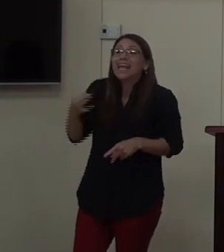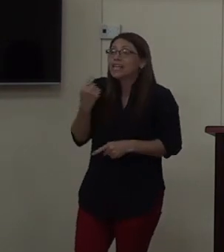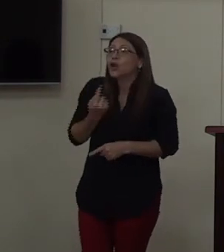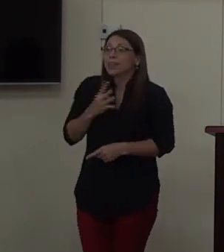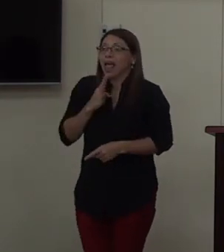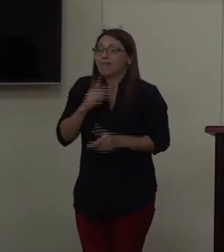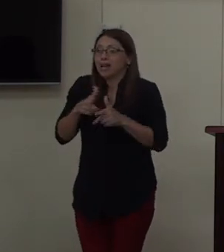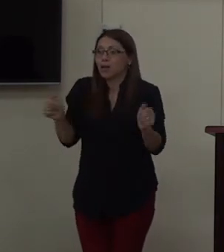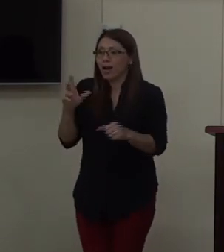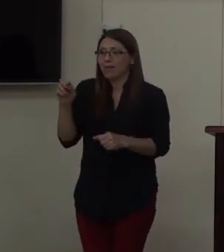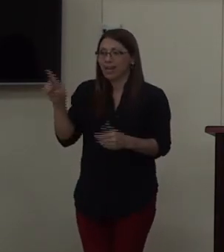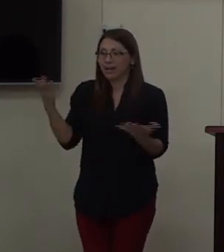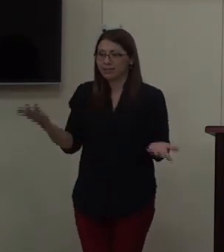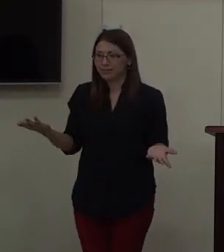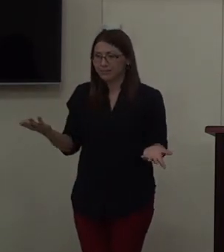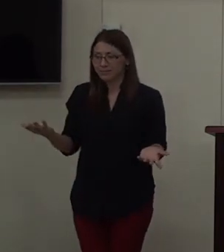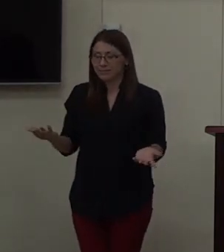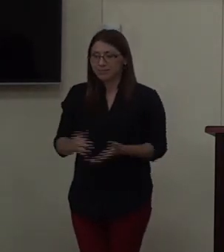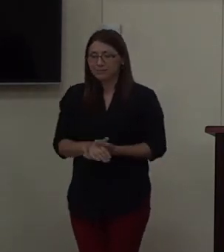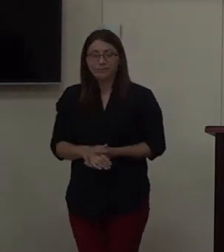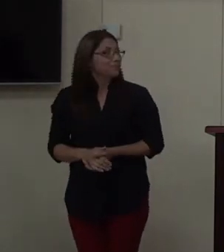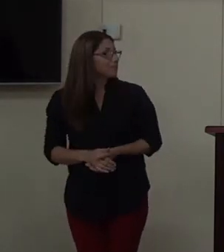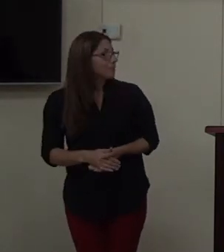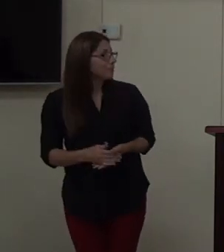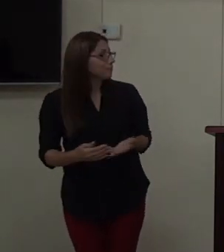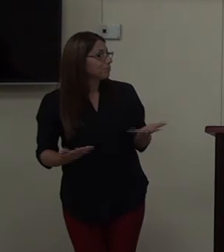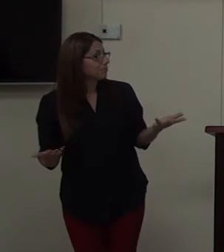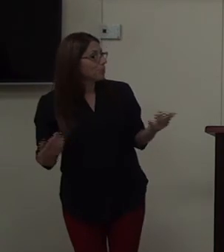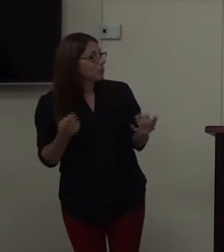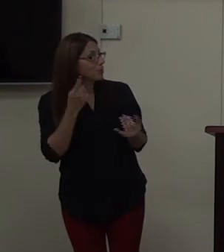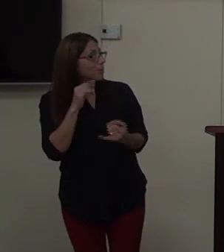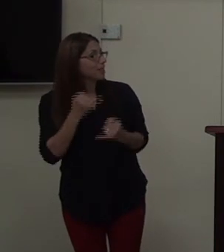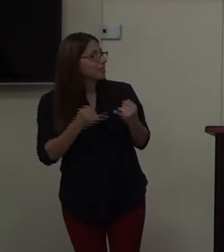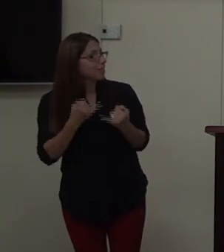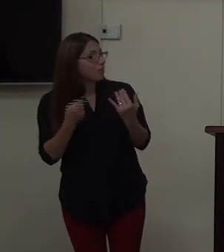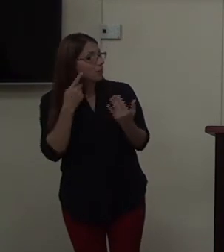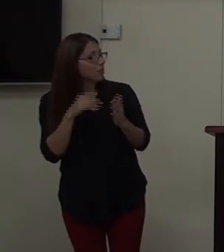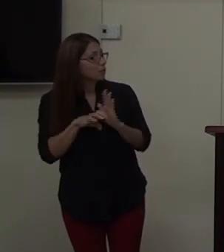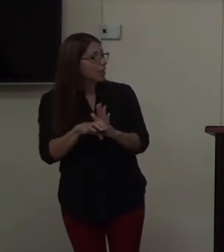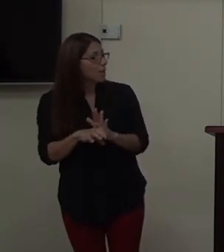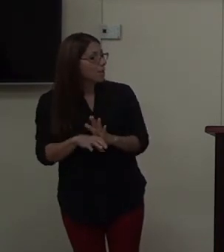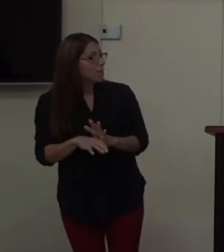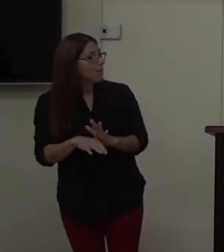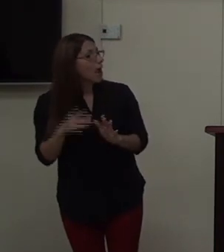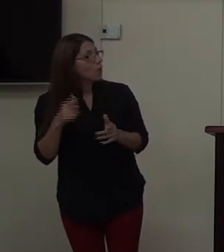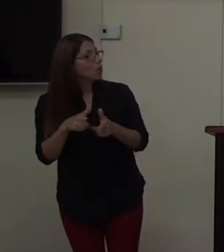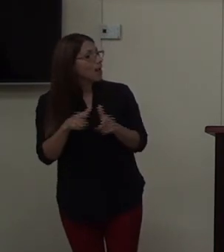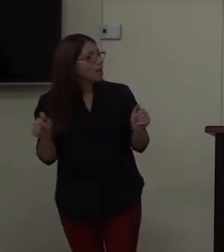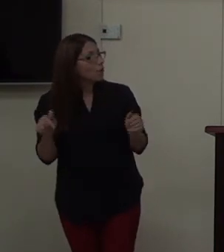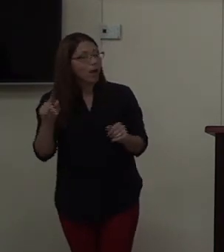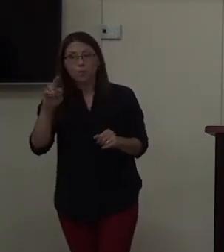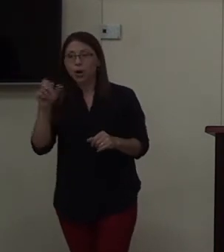cabeca, ¿verdad? Bueno, ya para ir cerrando, este ejemplo lo vimos, ¿verdad? Ah, bueno, el cuento de la lengua de Durán y